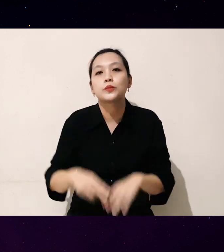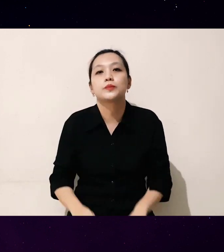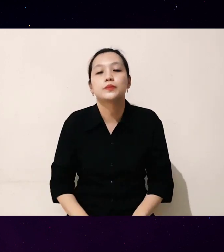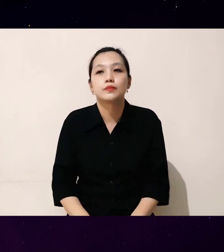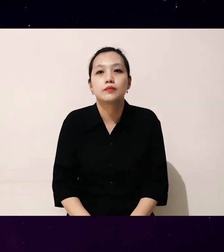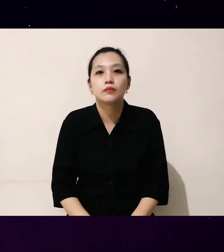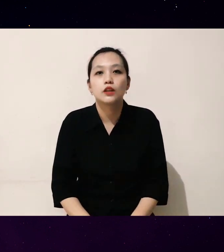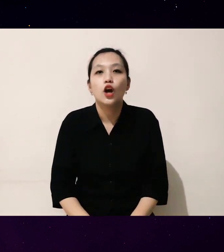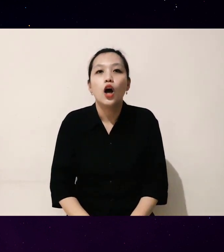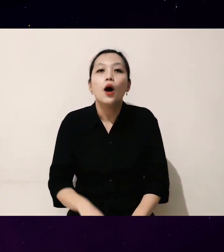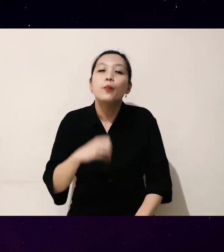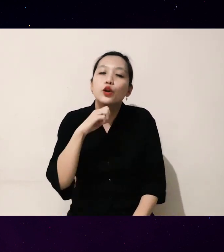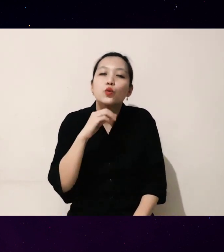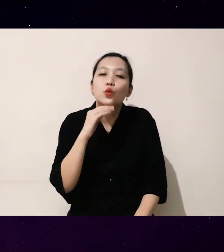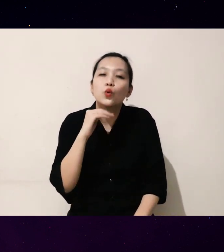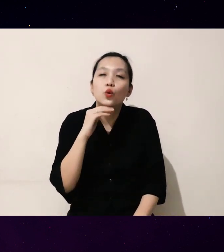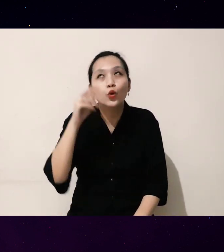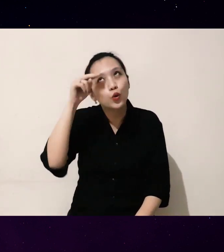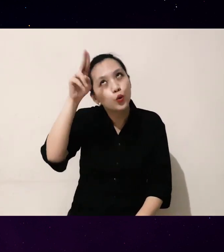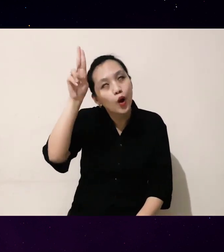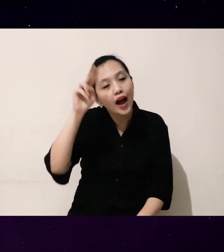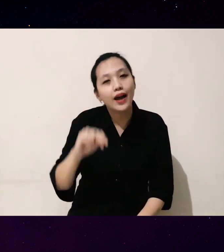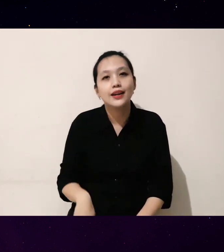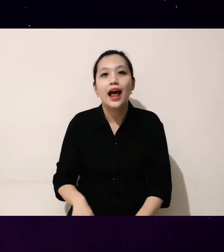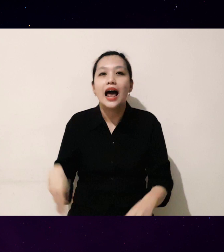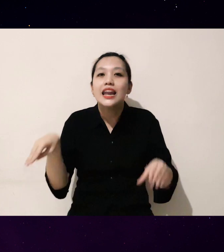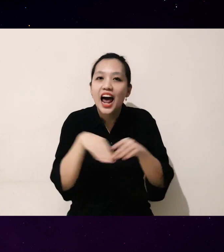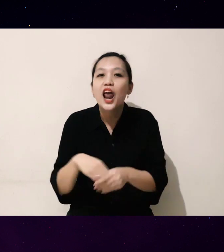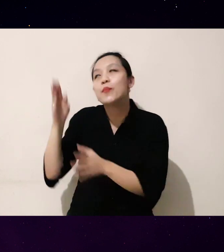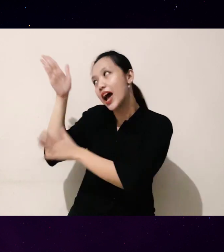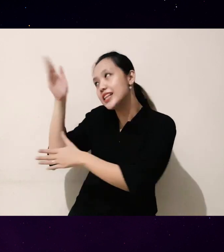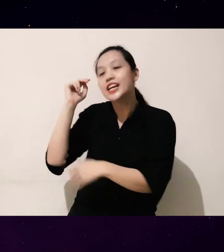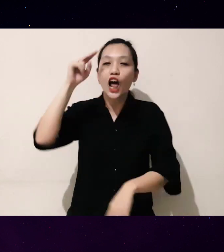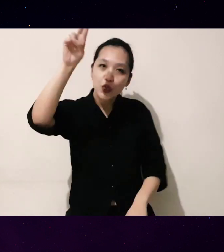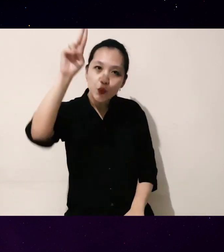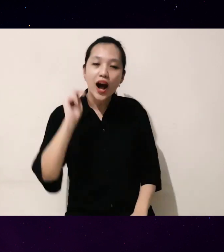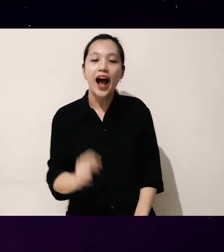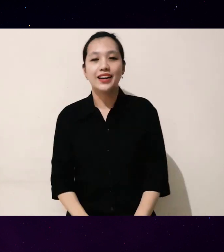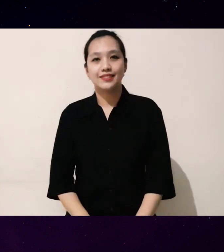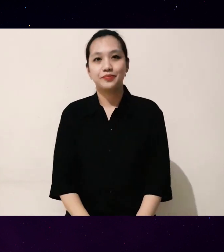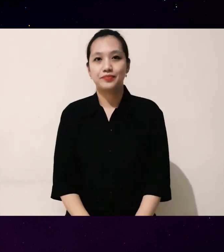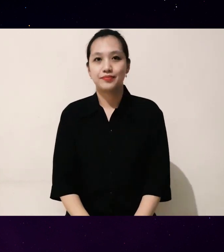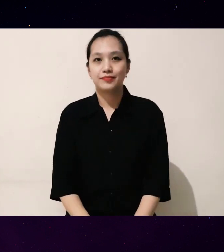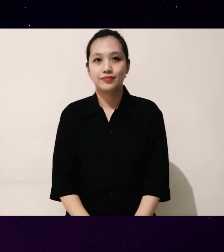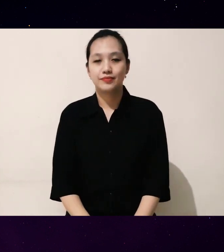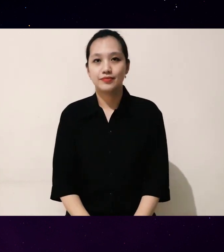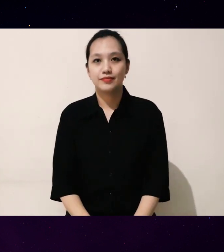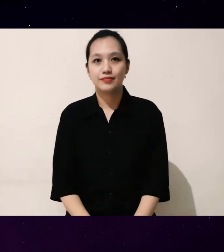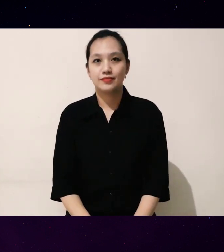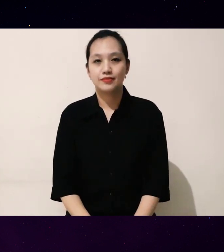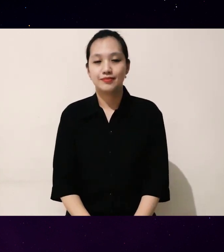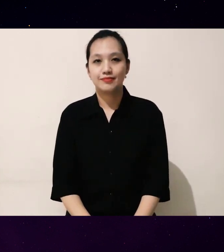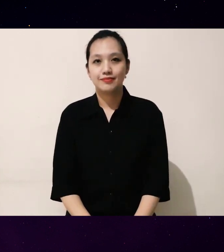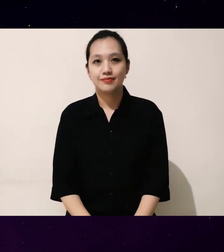waktu duduk dan menanti-nantikan Tuhan di dalam hadirat-Nya. Di kitab 2 Samuel pasal 7 ayat